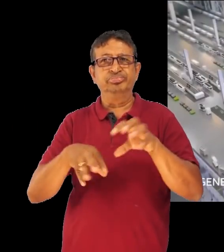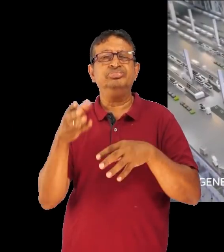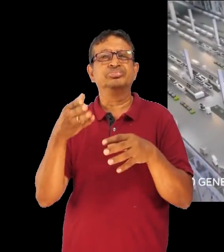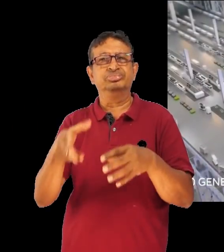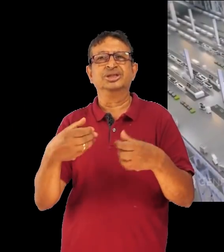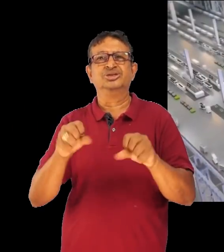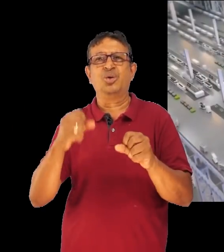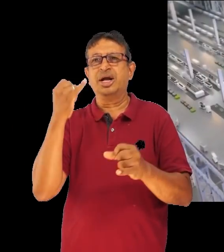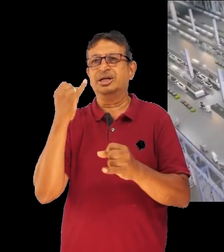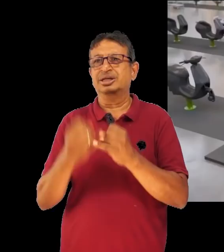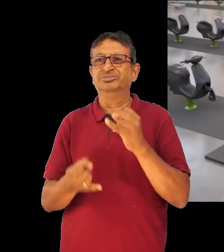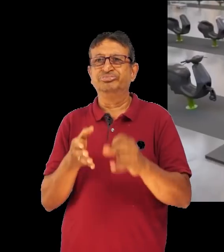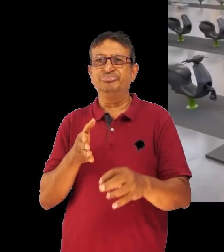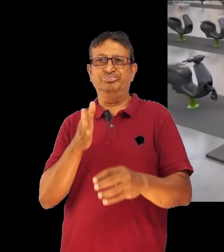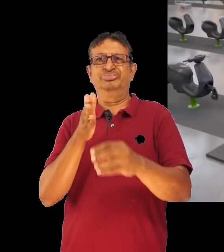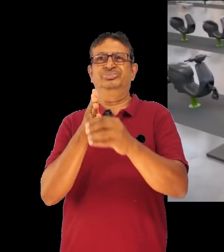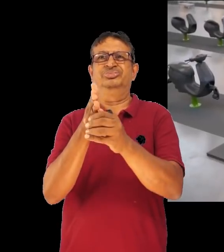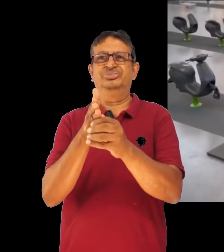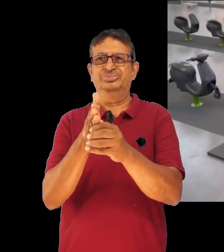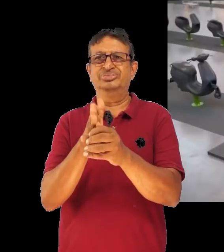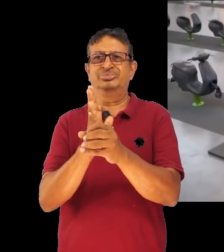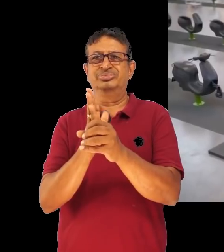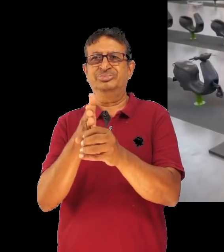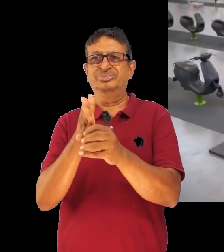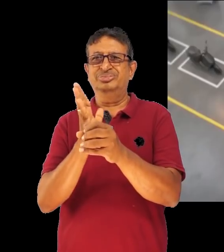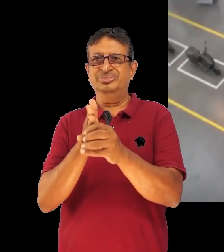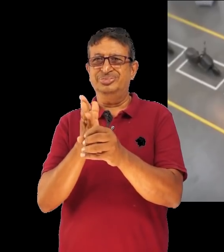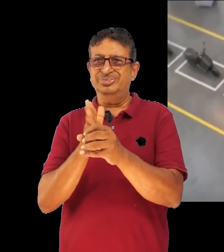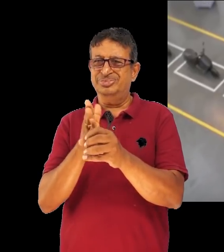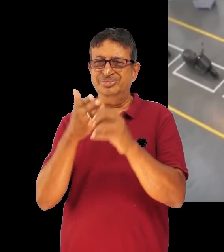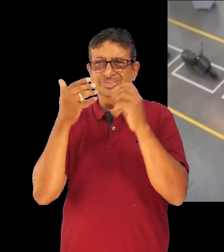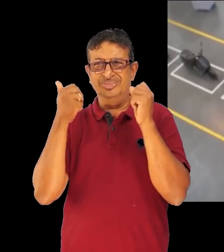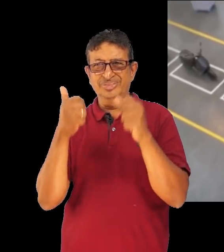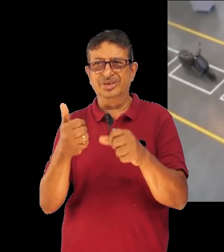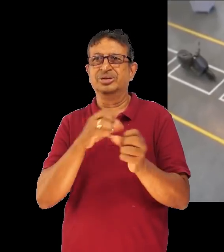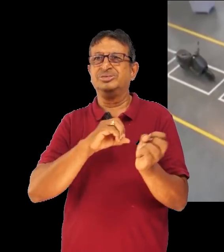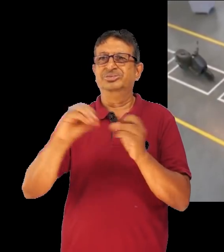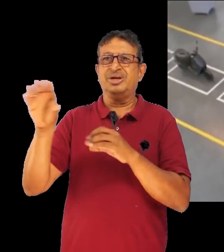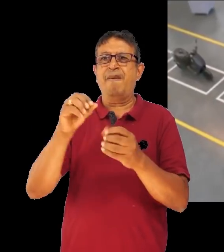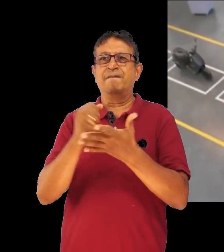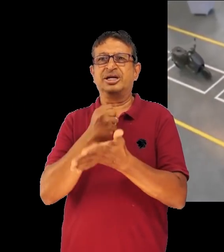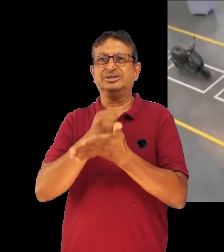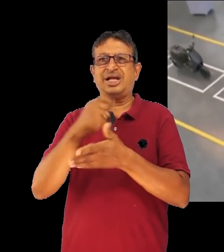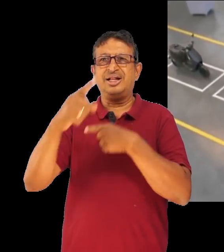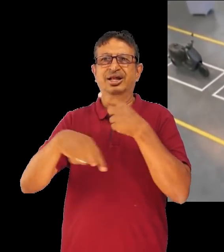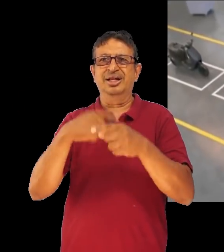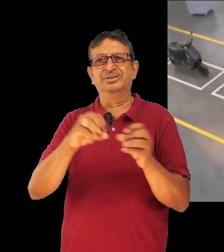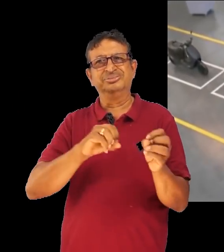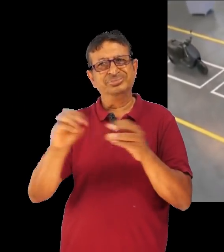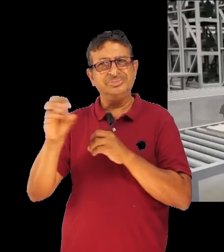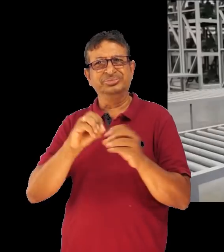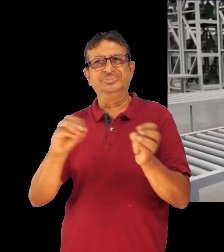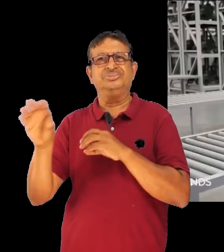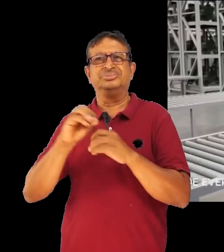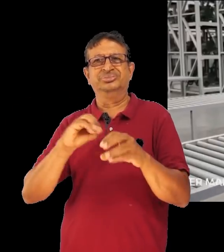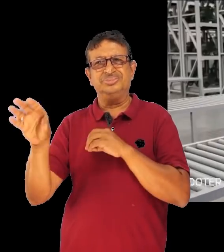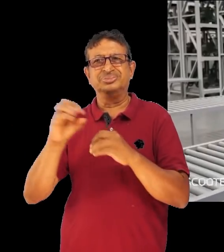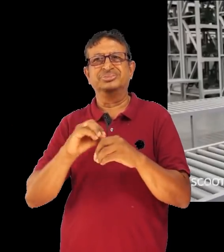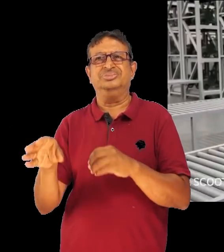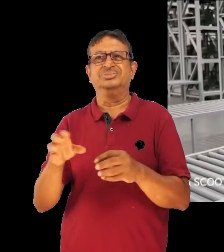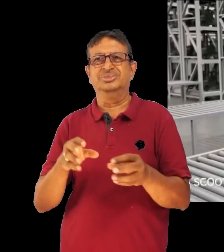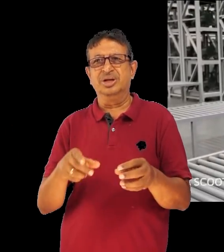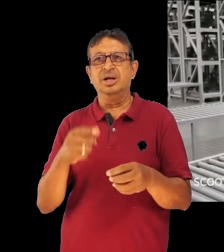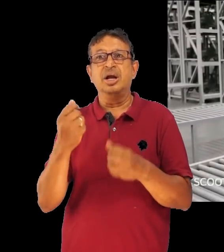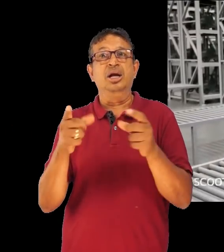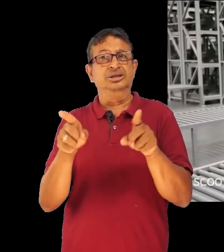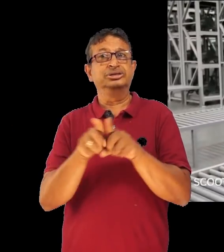दौरान ही यहाँ पर 20 लाख इलेक्ट्रिक स्कूटर्स की कैपेसिटी को स्टार्ट कर दिया जाएगा। फिर उसके अगले फेज में यानी कि 2022 तक इसकी संख्या पहुंच जाएगी